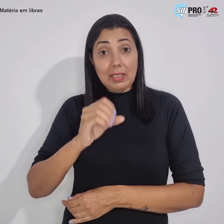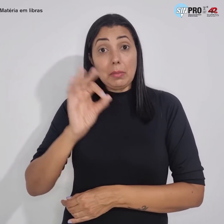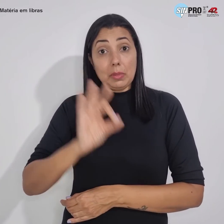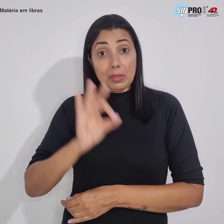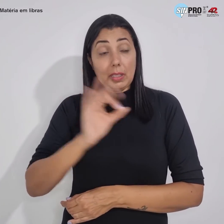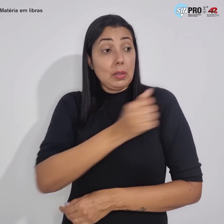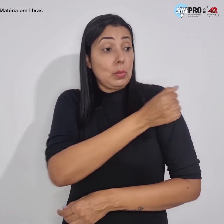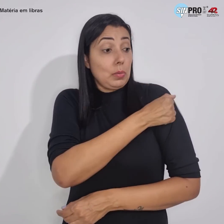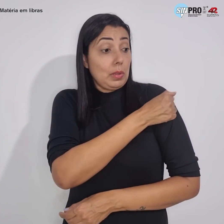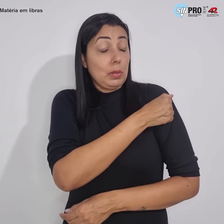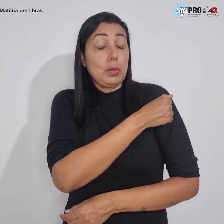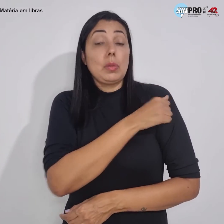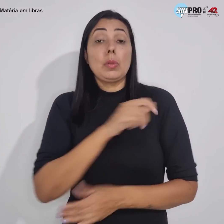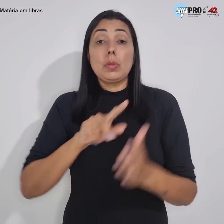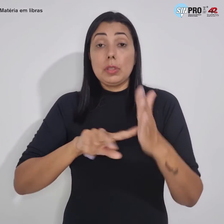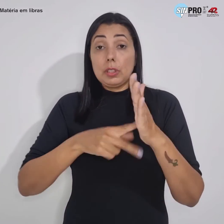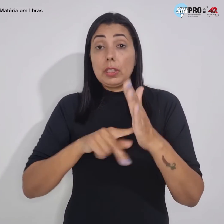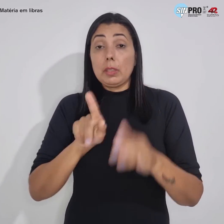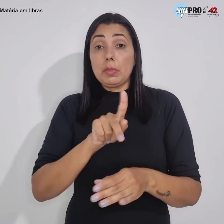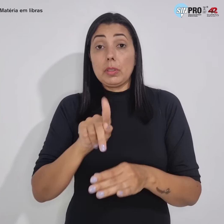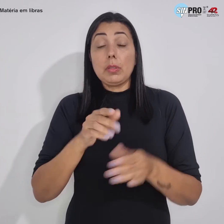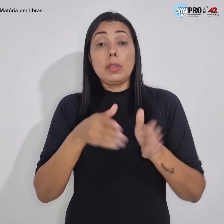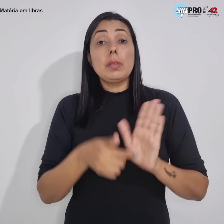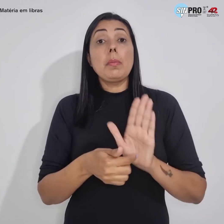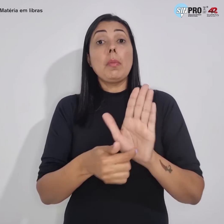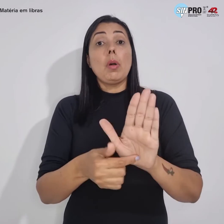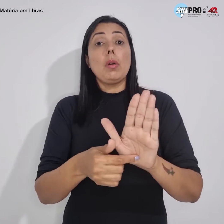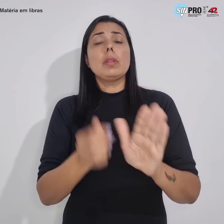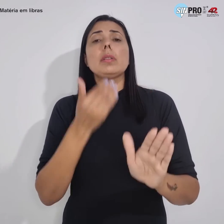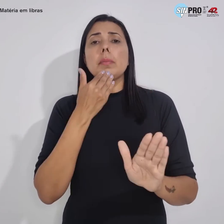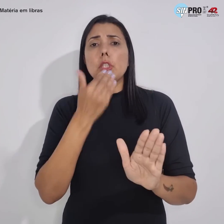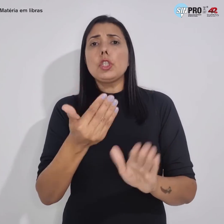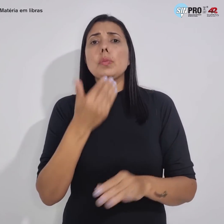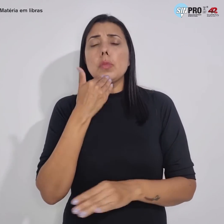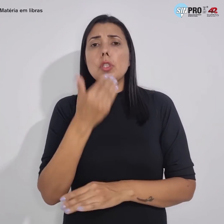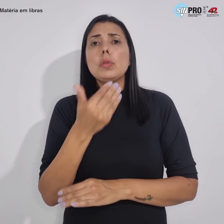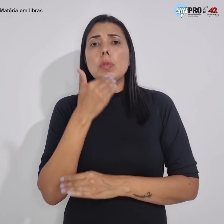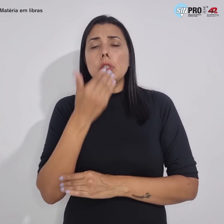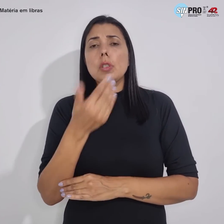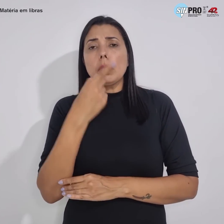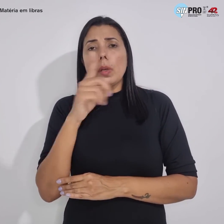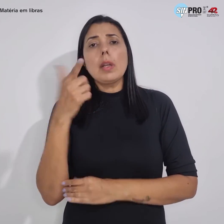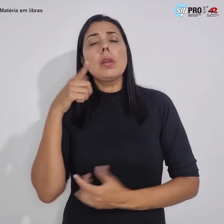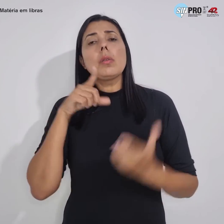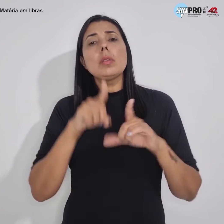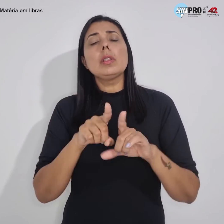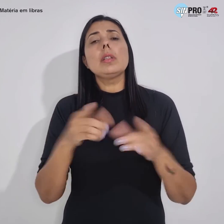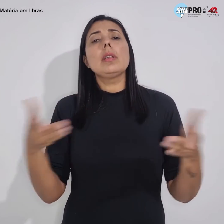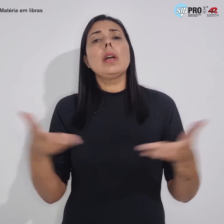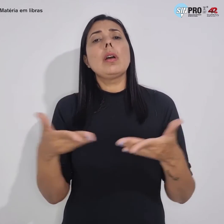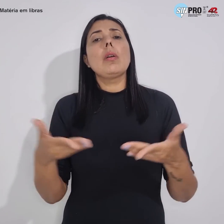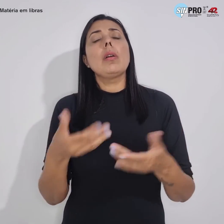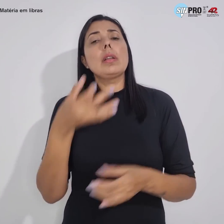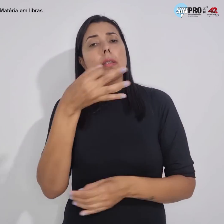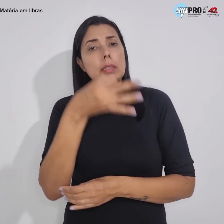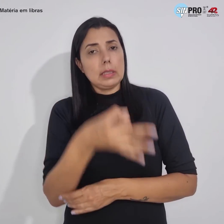dos estudantes, o Simpro-DF vem apresentando reivindicações para garantir condições adequadas